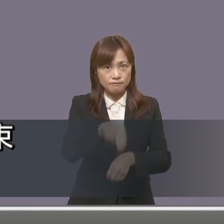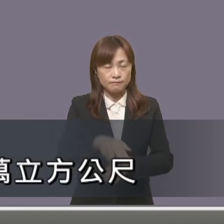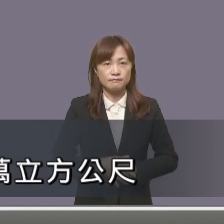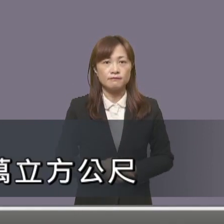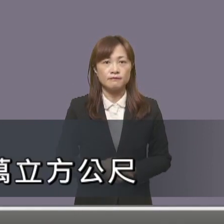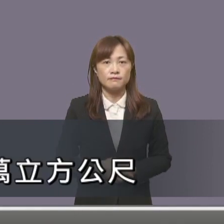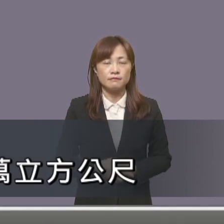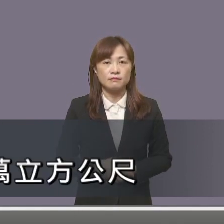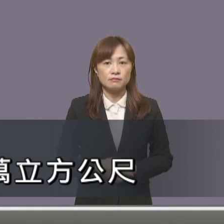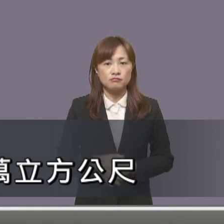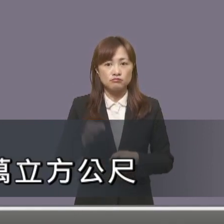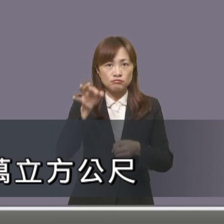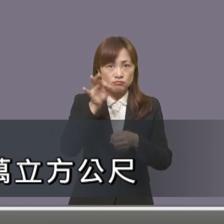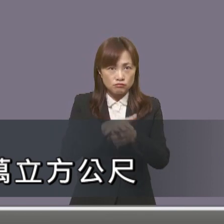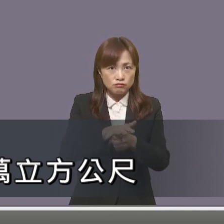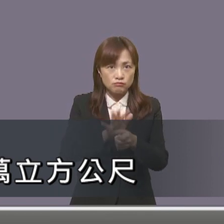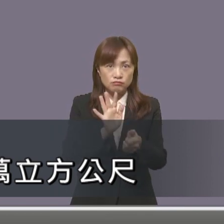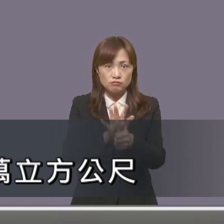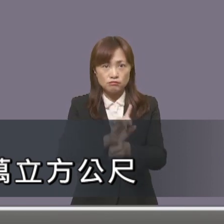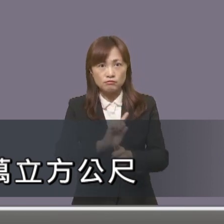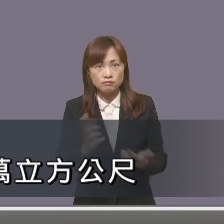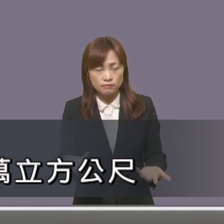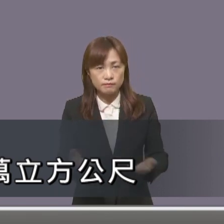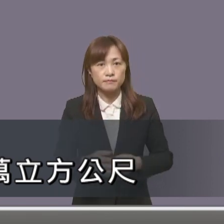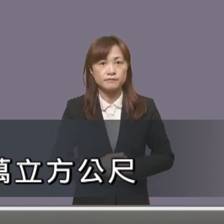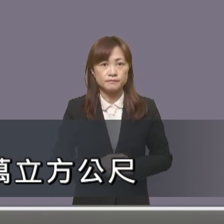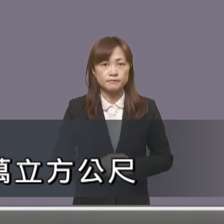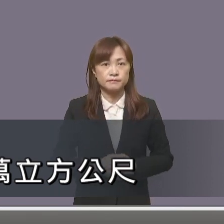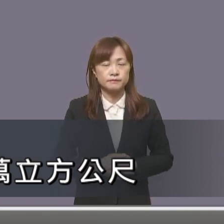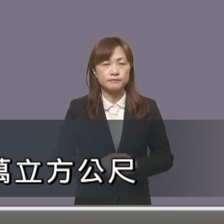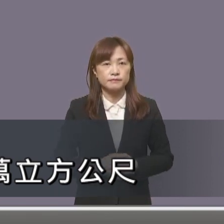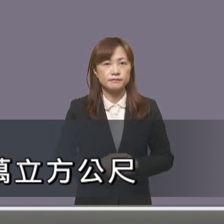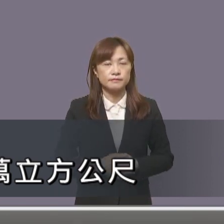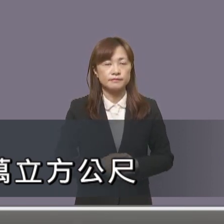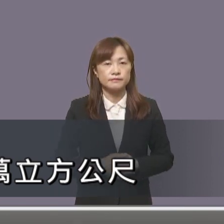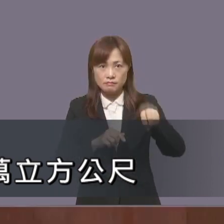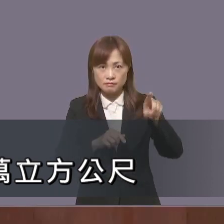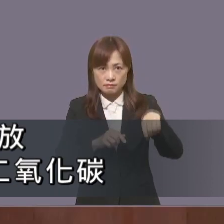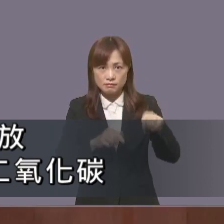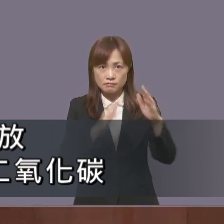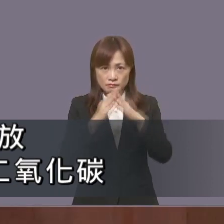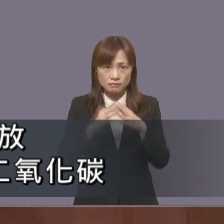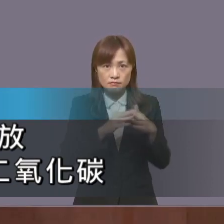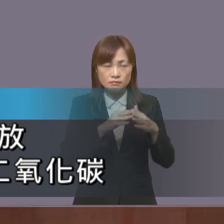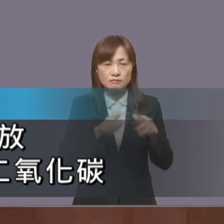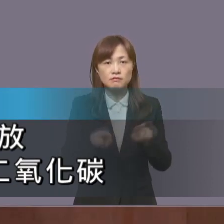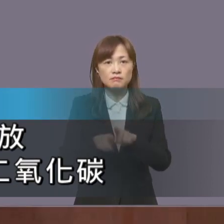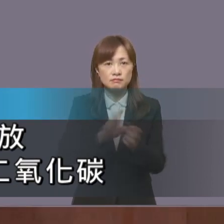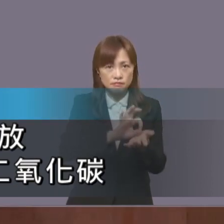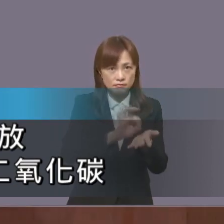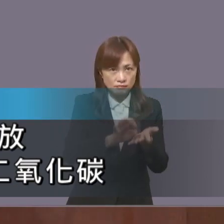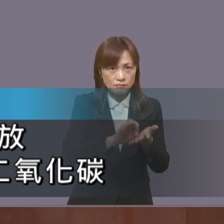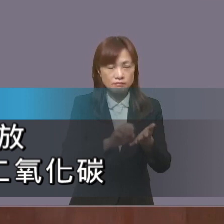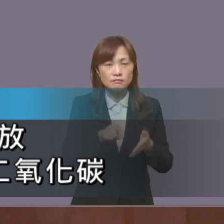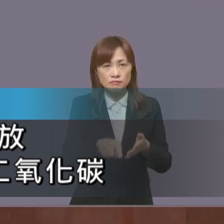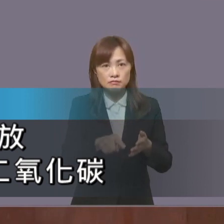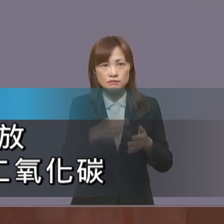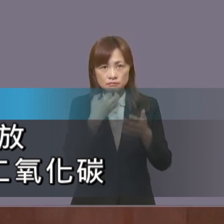济部预期每年大约能节省天然气2037万立方公尺。 我们如果换算成这个二氧化碳的排